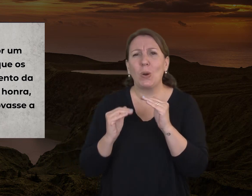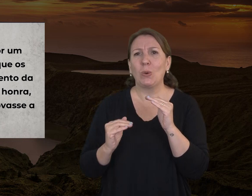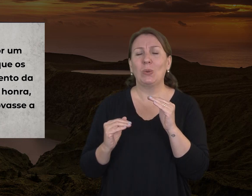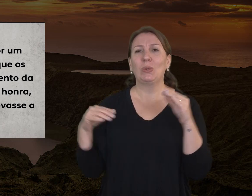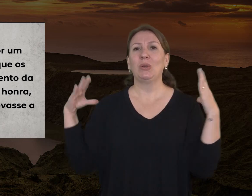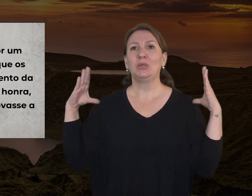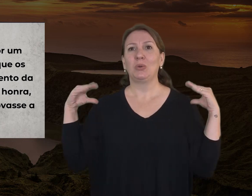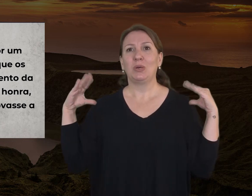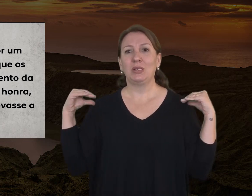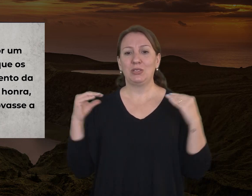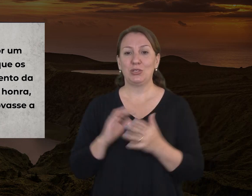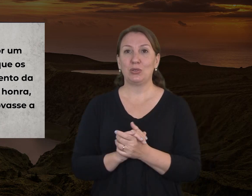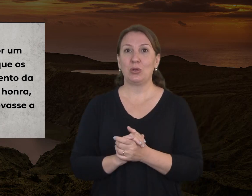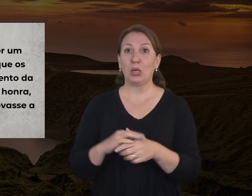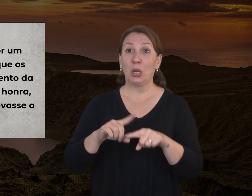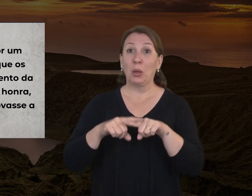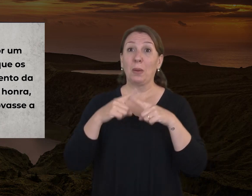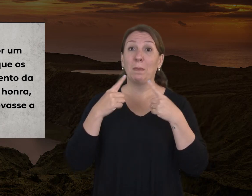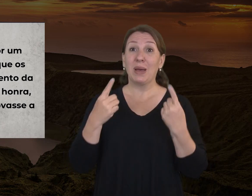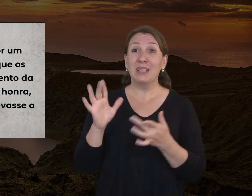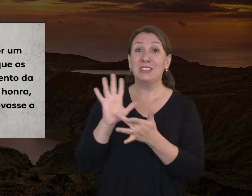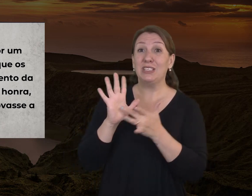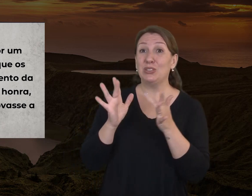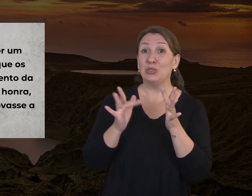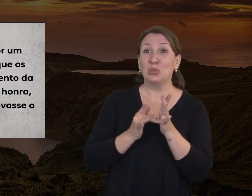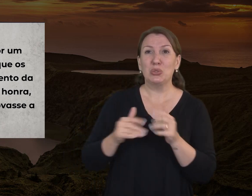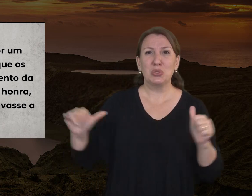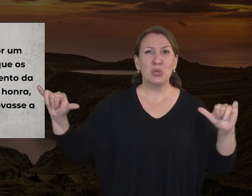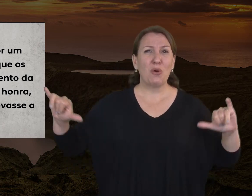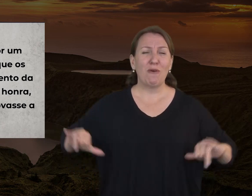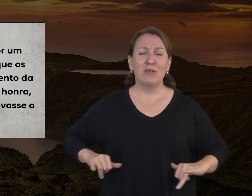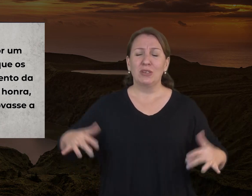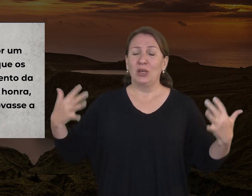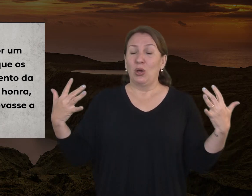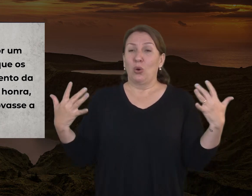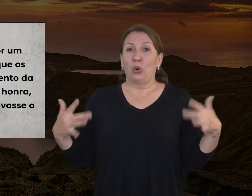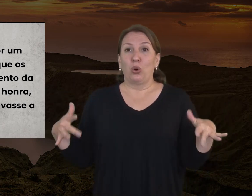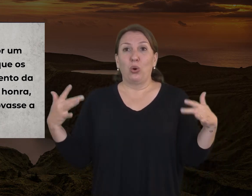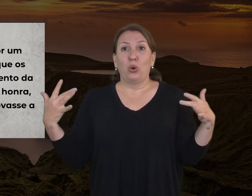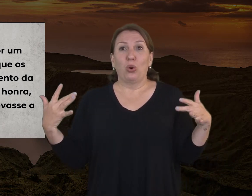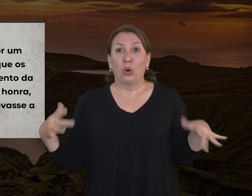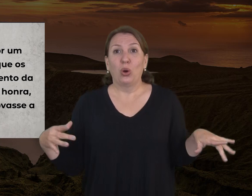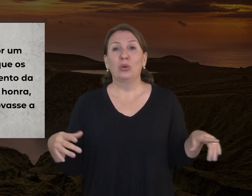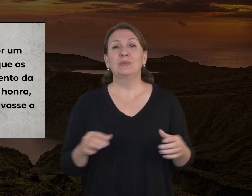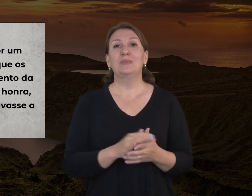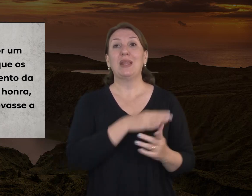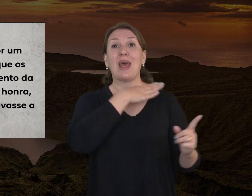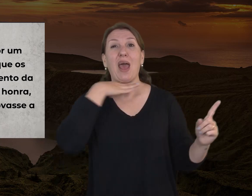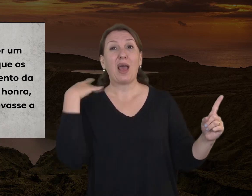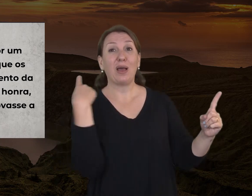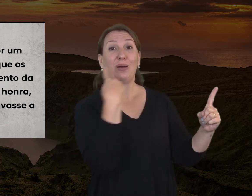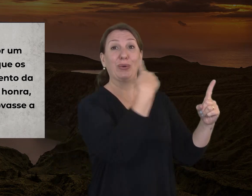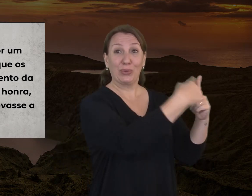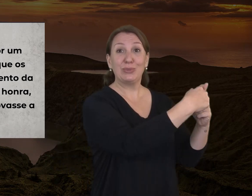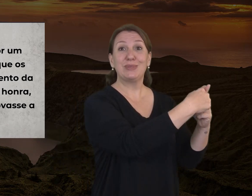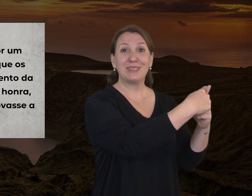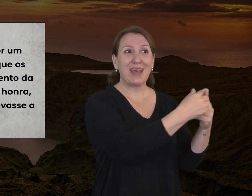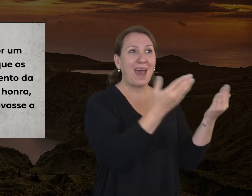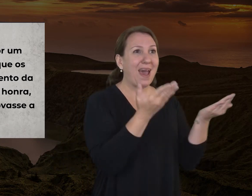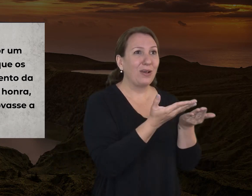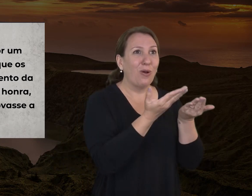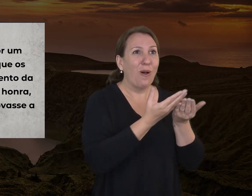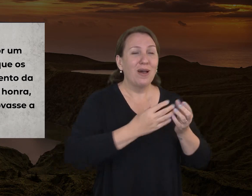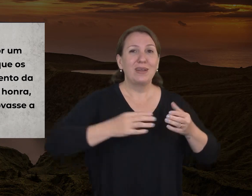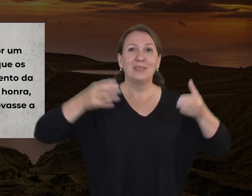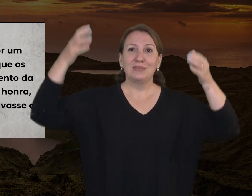do sofrimento da morte, quer dizer, a morte na cruz, ele foi coroado de glória e de honra, quer dizer, ele realizou a redenção